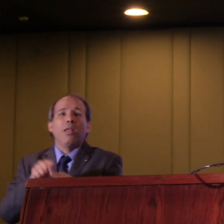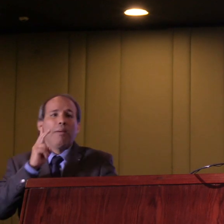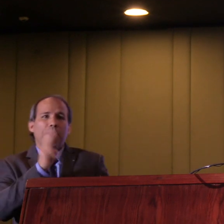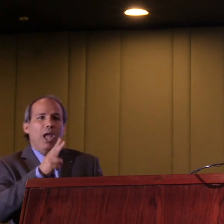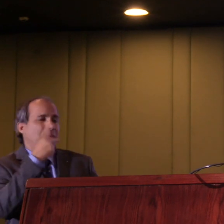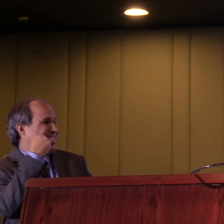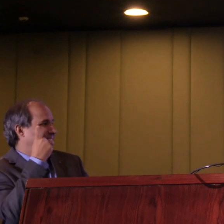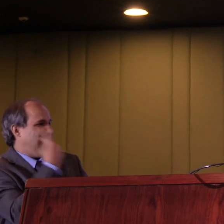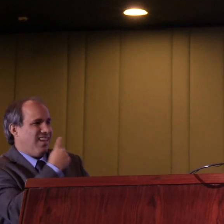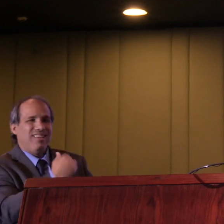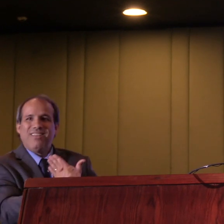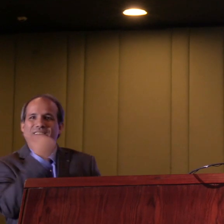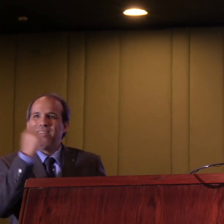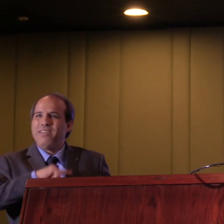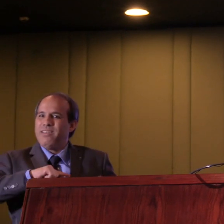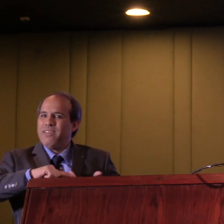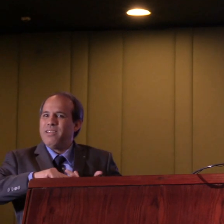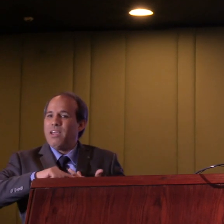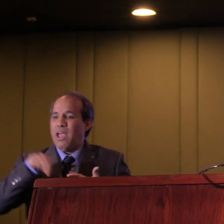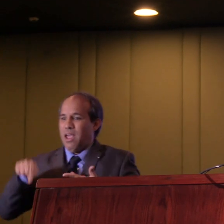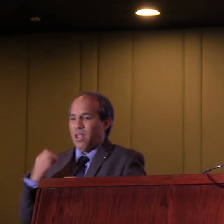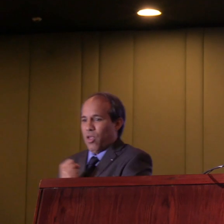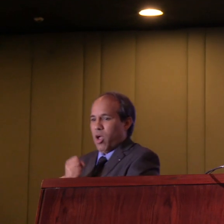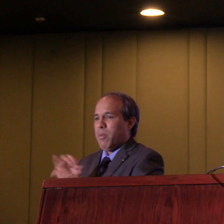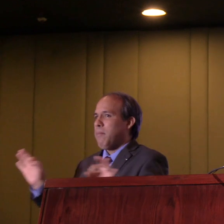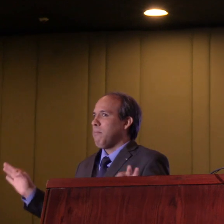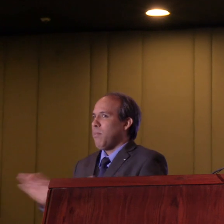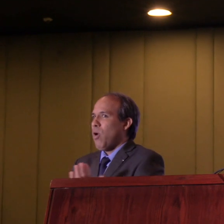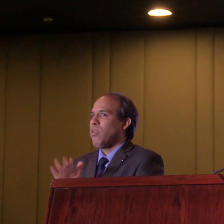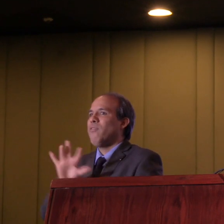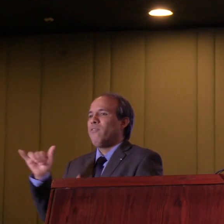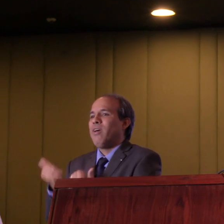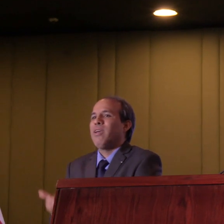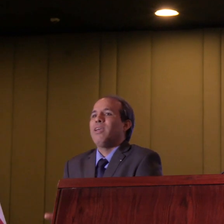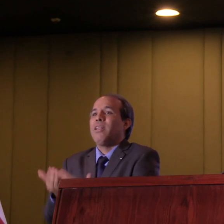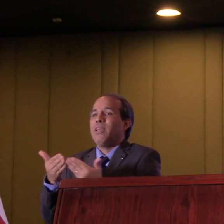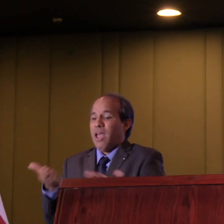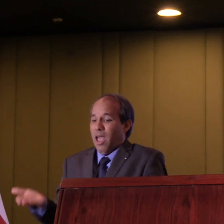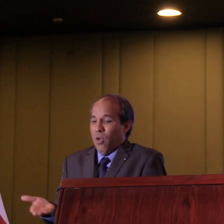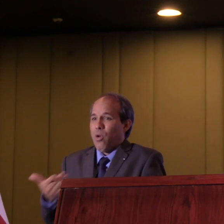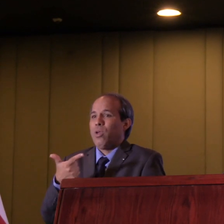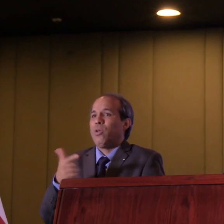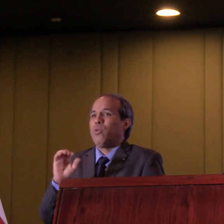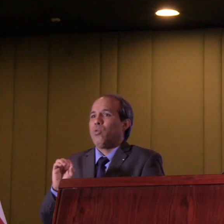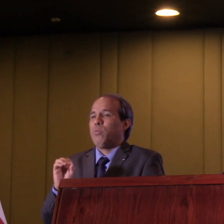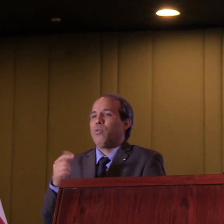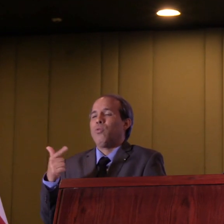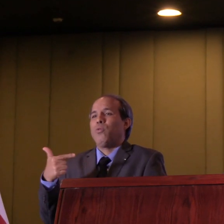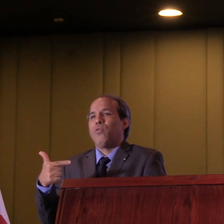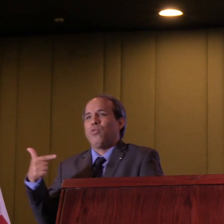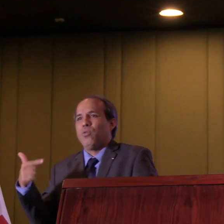suas orientações, esta obra será entregue este ano. Da mesma